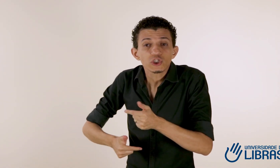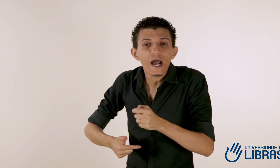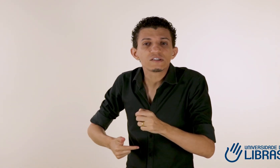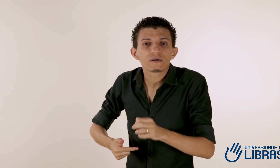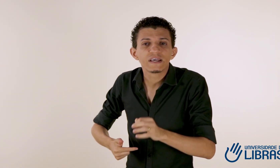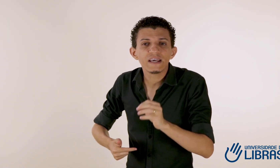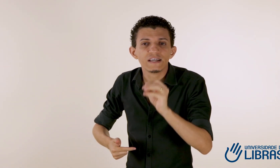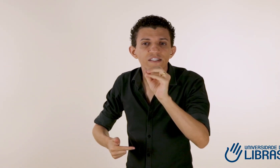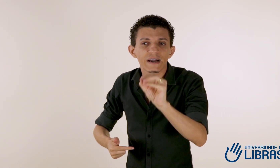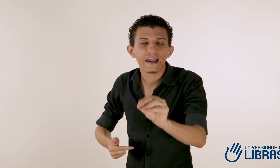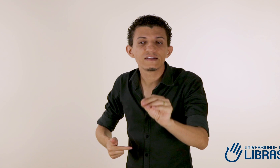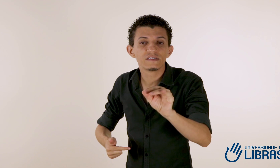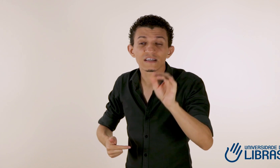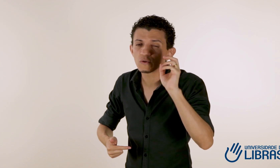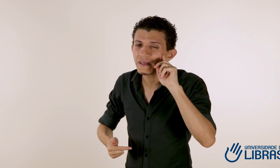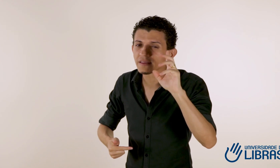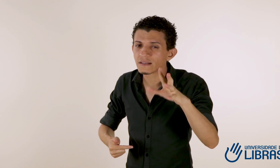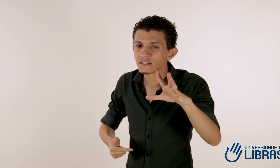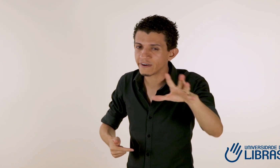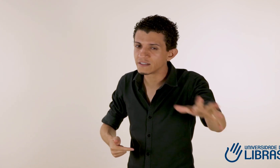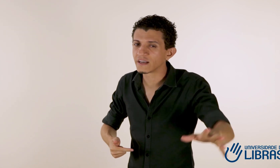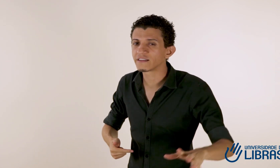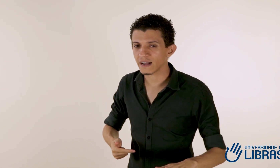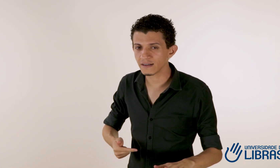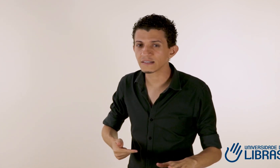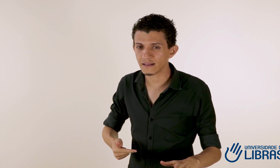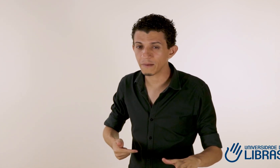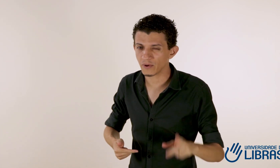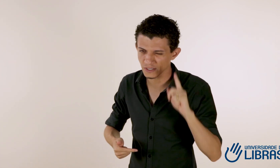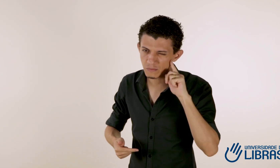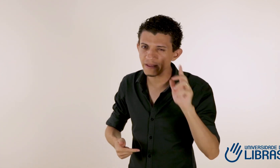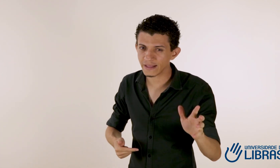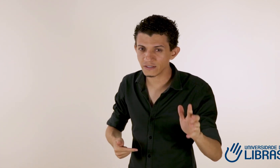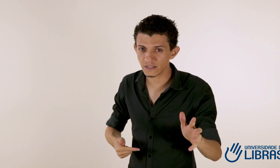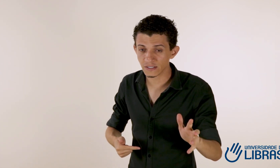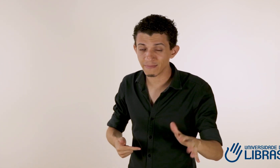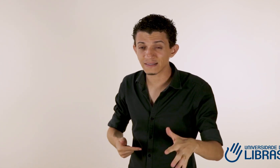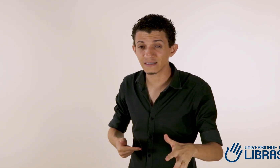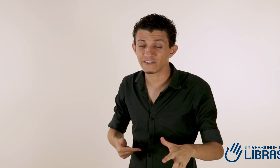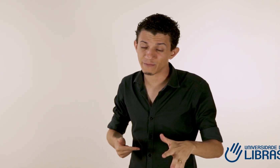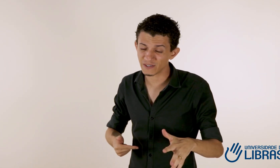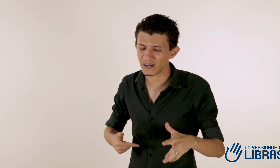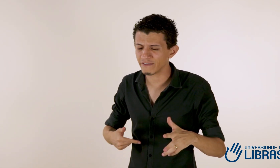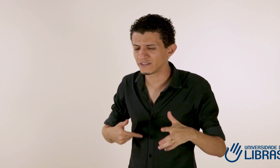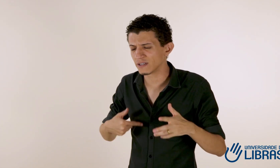Só isso aqui já subentende que vai dizer que está cansado depois, já subentende-se isso. Mas às vezes você pode ir lá e dizer,